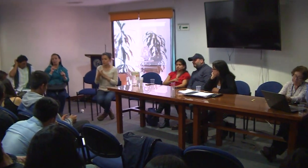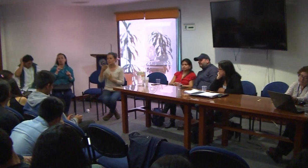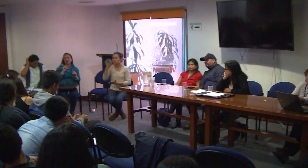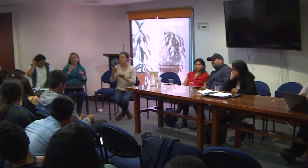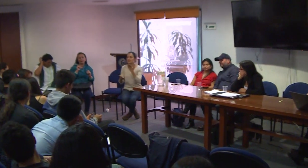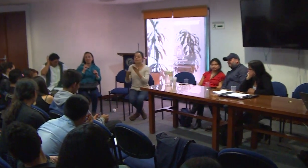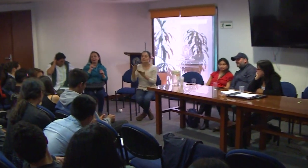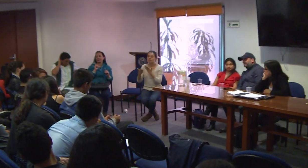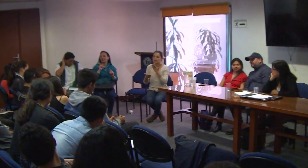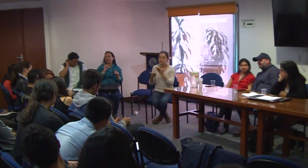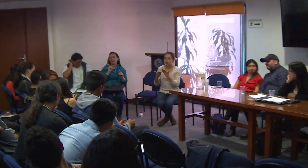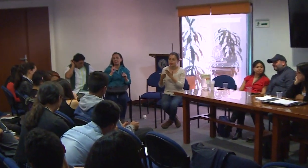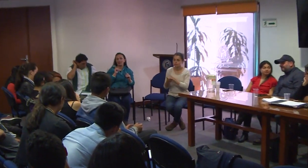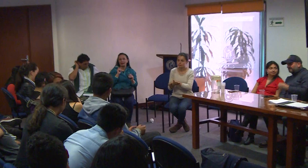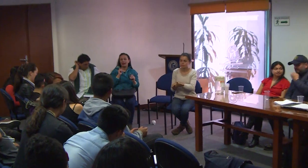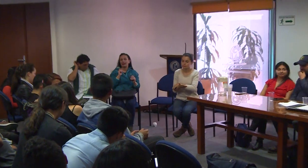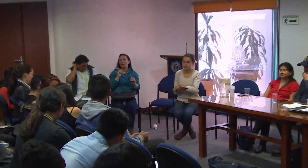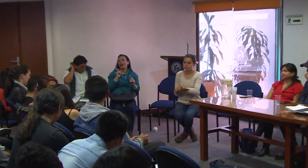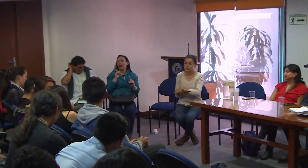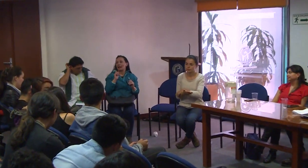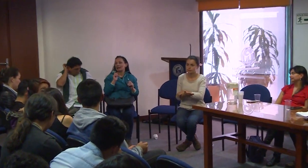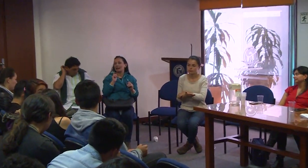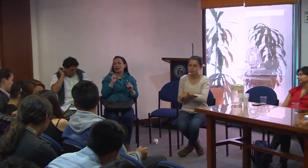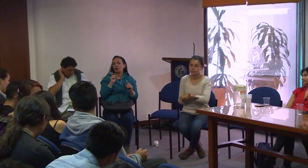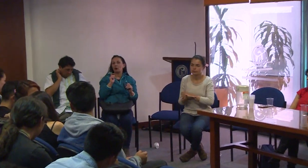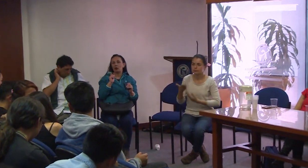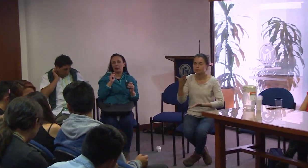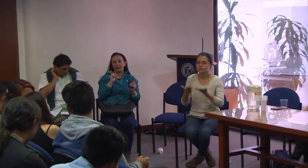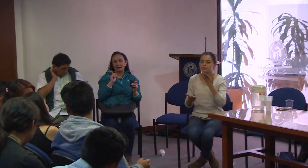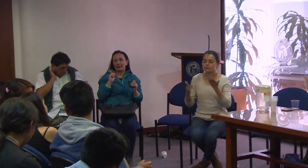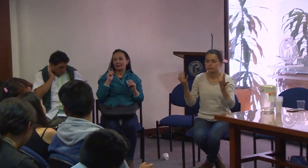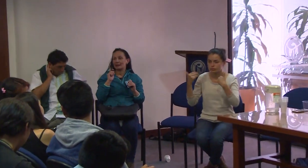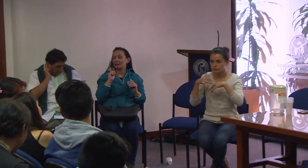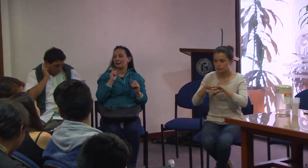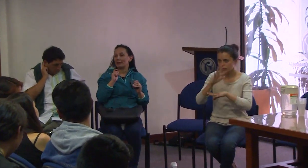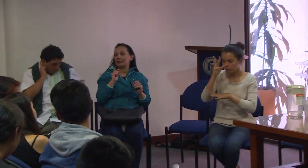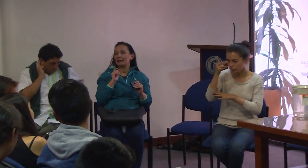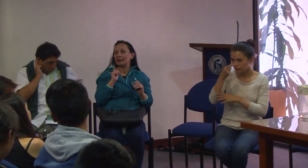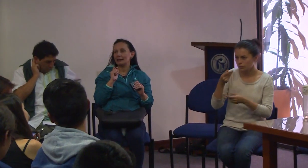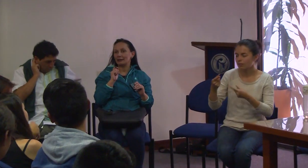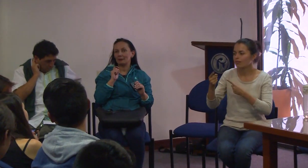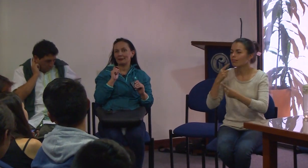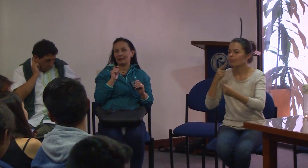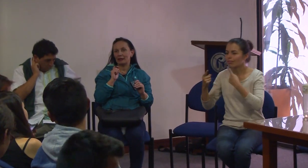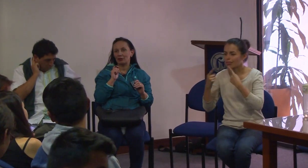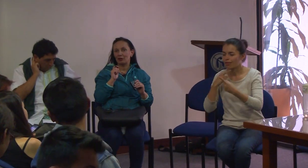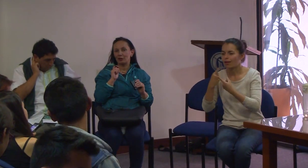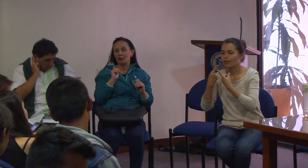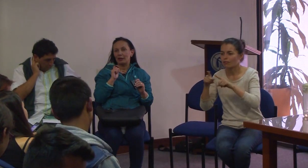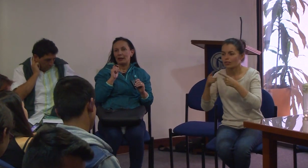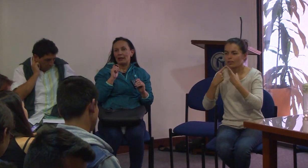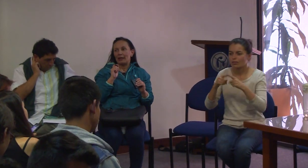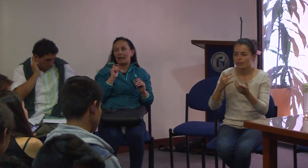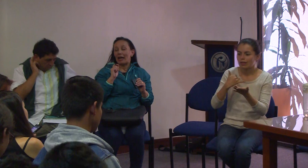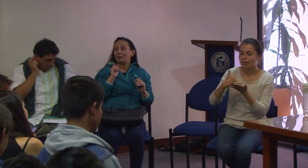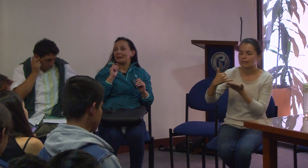miradas, ¿no? Apostarle a esa parte interdisciplinar, al diálogo entre las diferentes líneas de